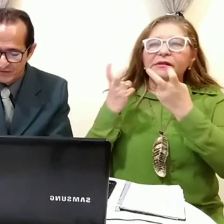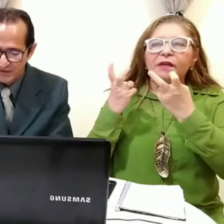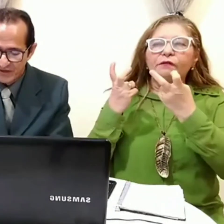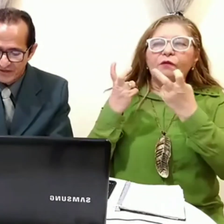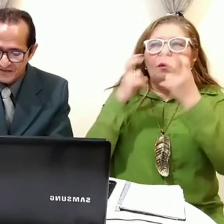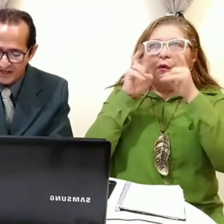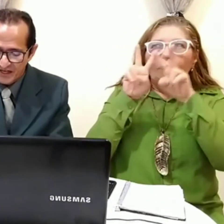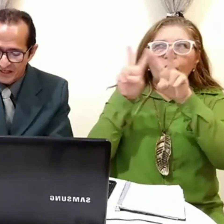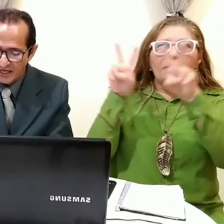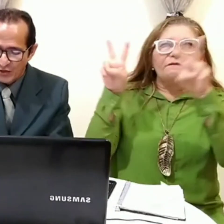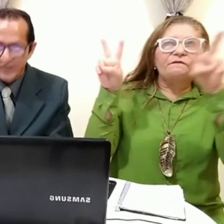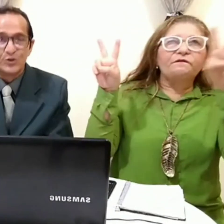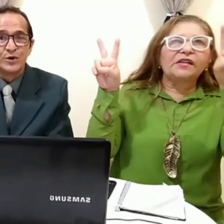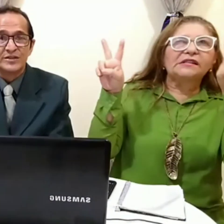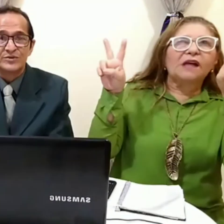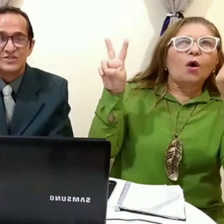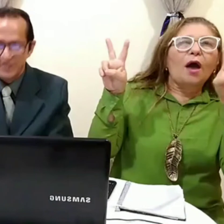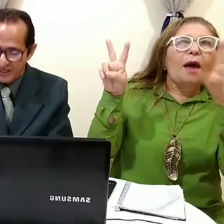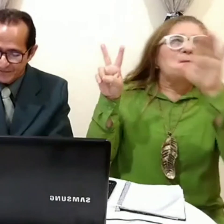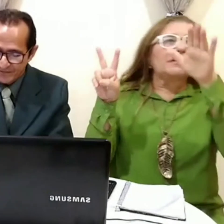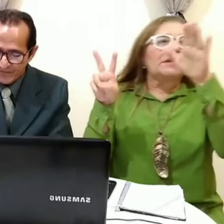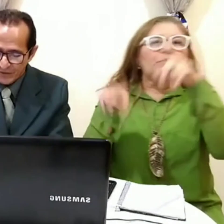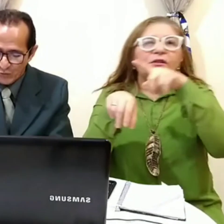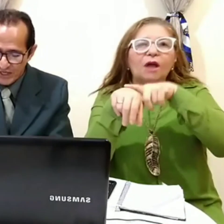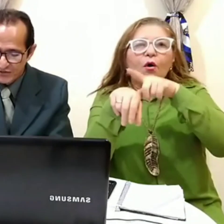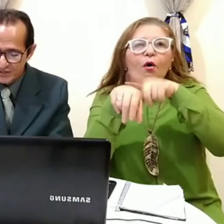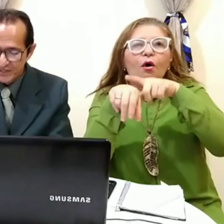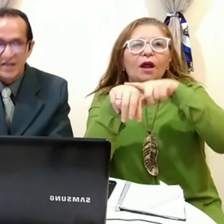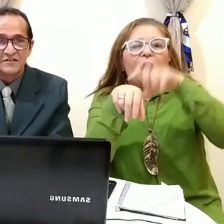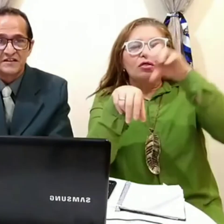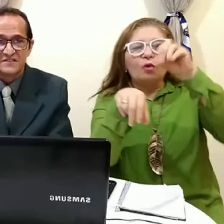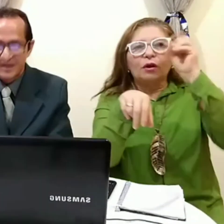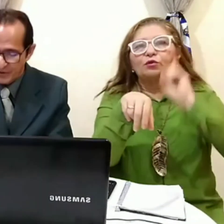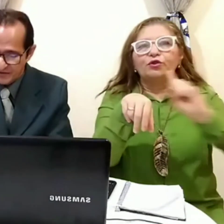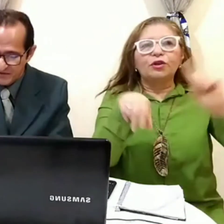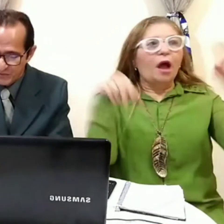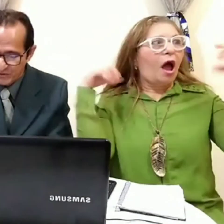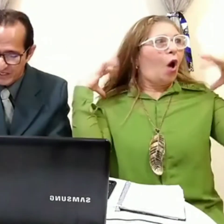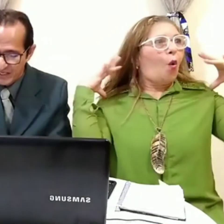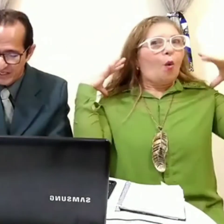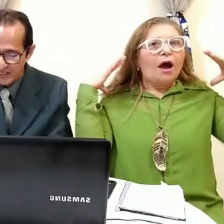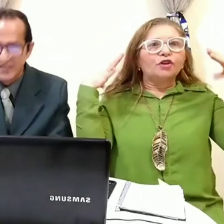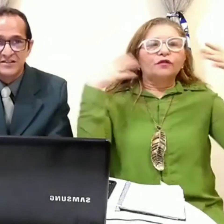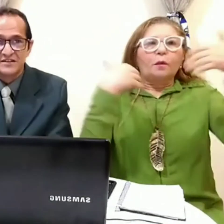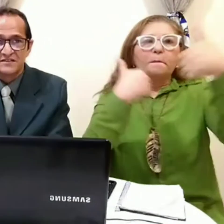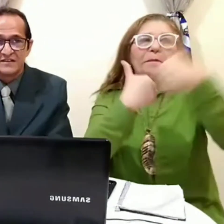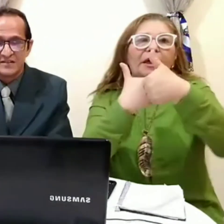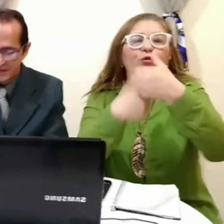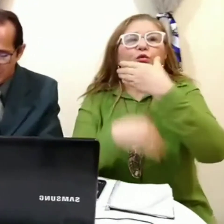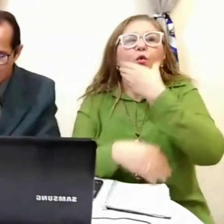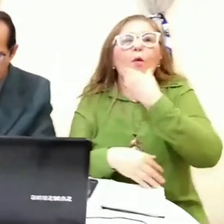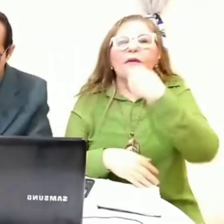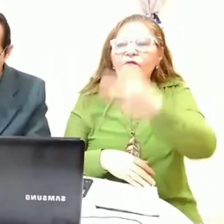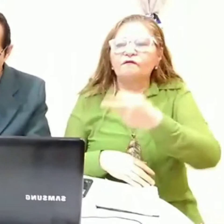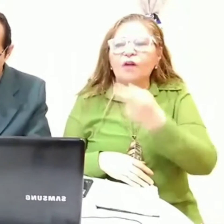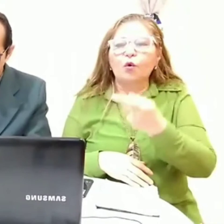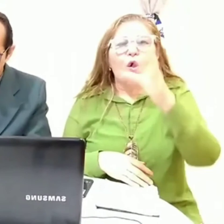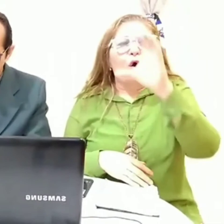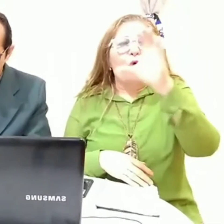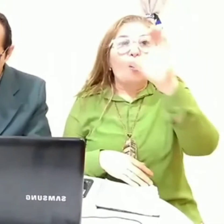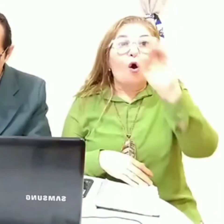visão, cerca da hora 9 do dia, um anjo de Deus que se aproximou dele e lhe disse: